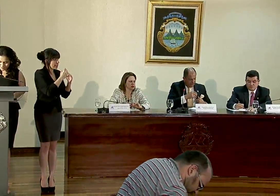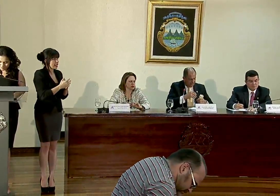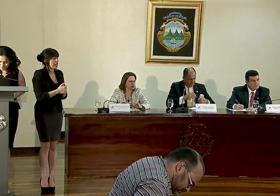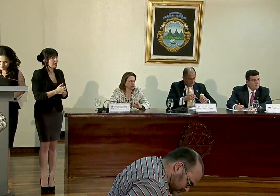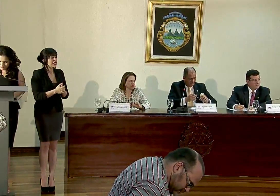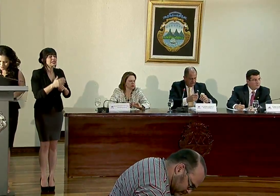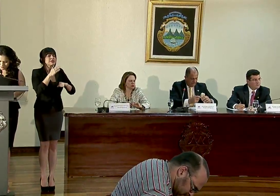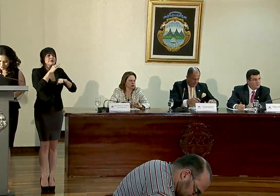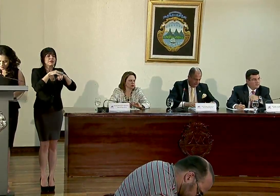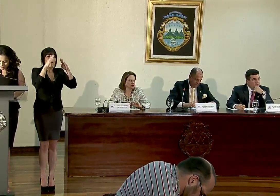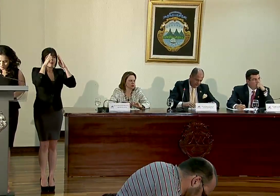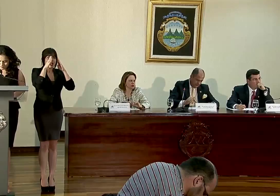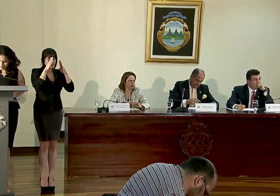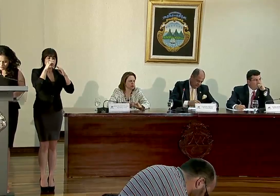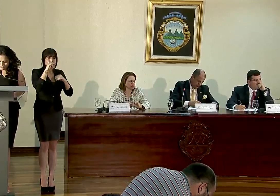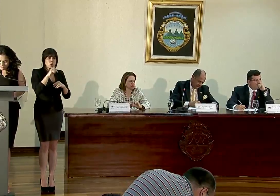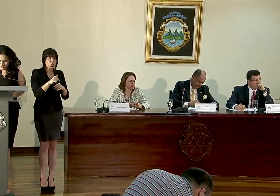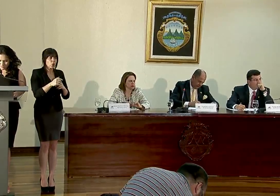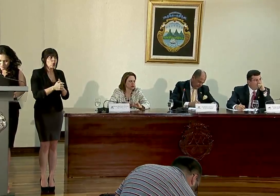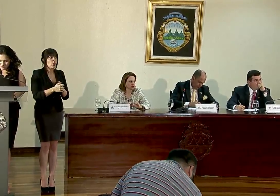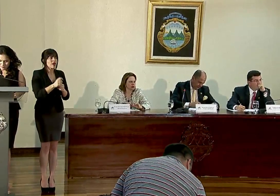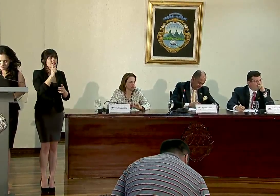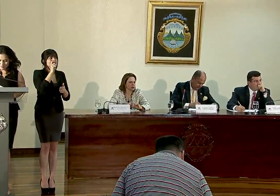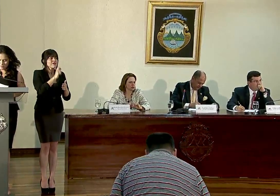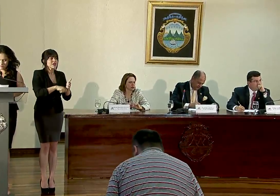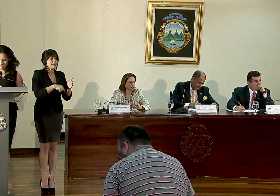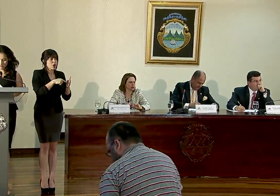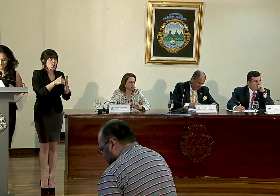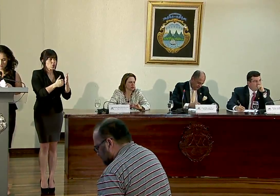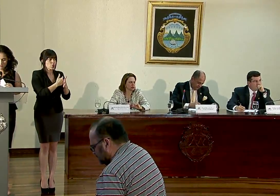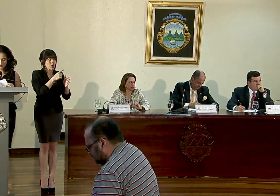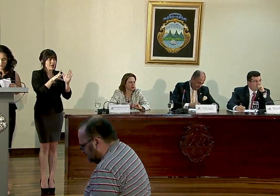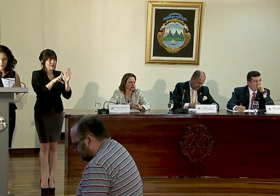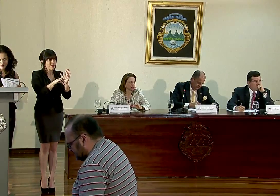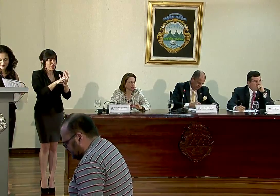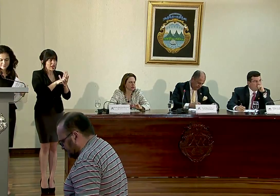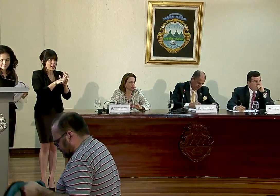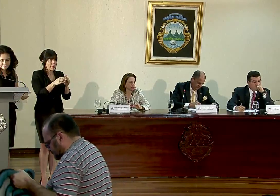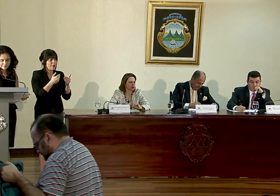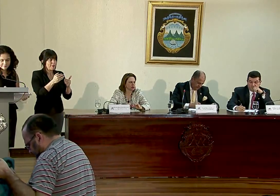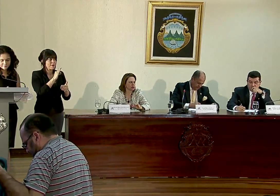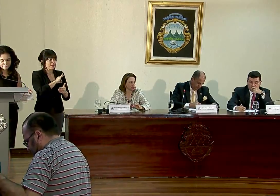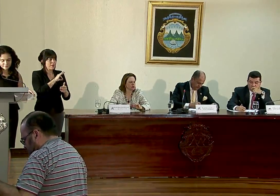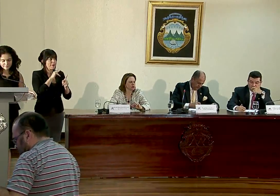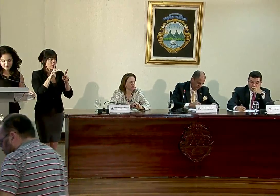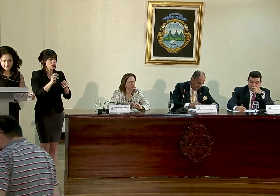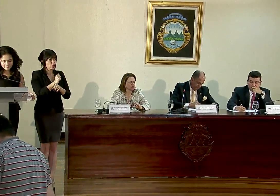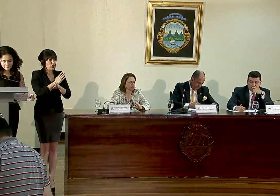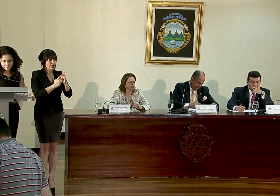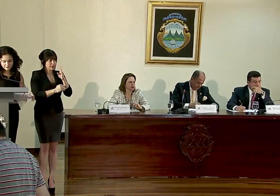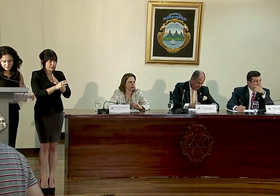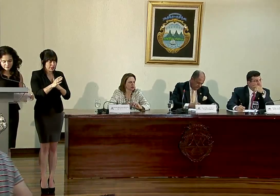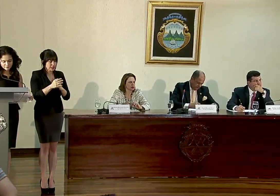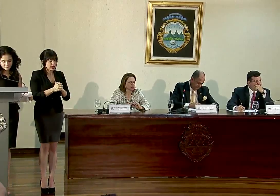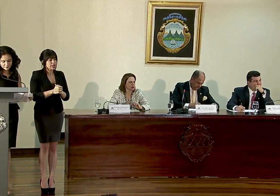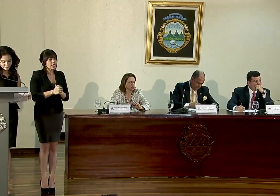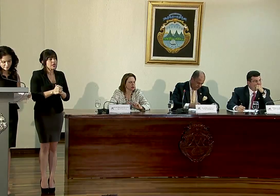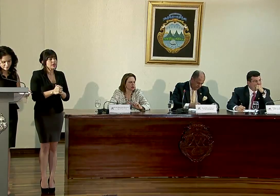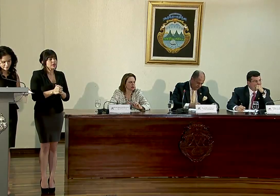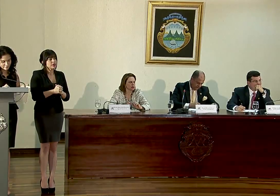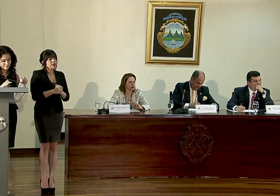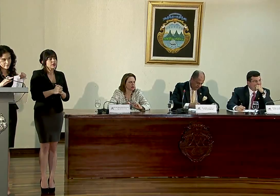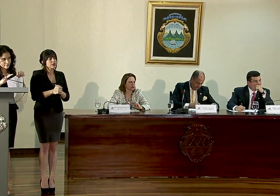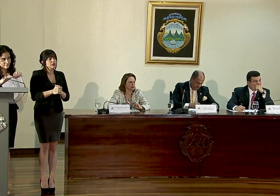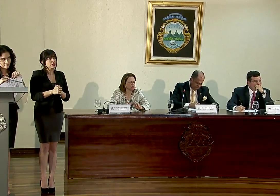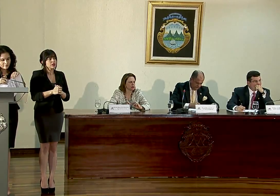Llama la atención hoy que, firmándose esta nueva ley que va a beneficiar a las personas con discapacidad, en